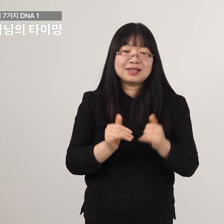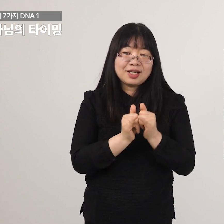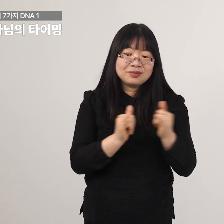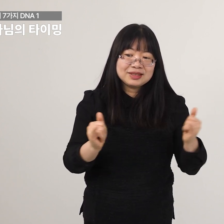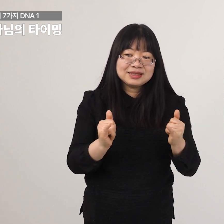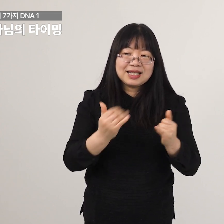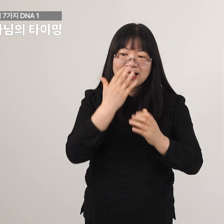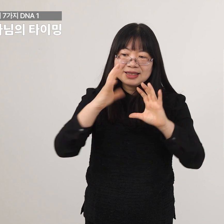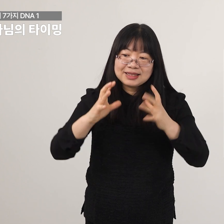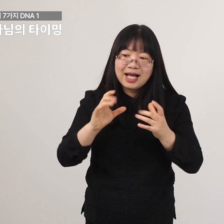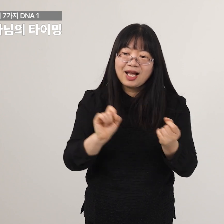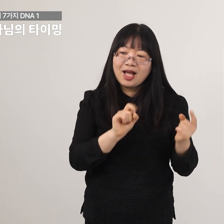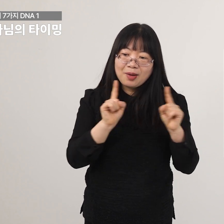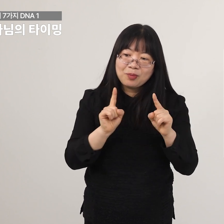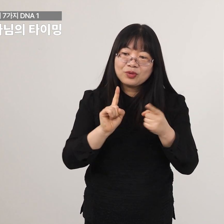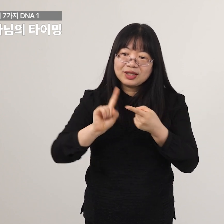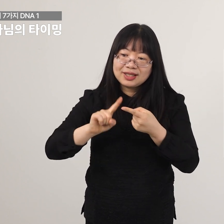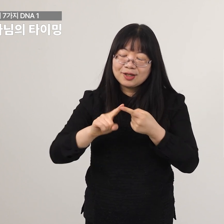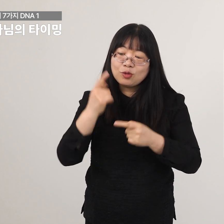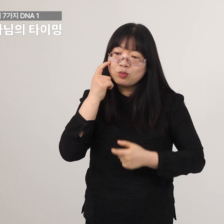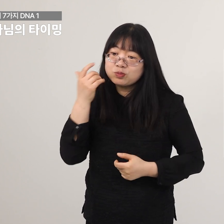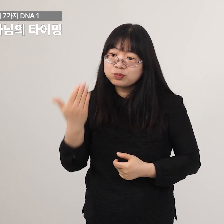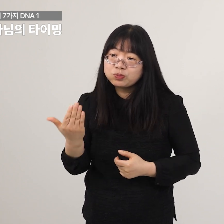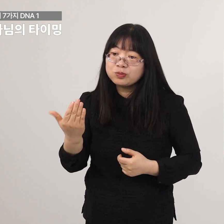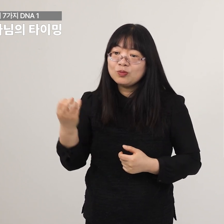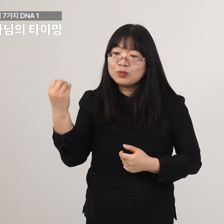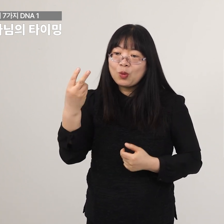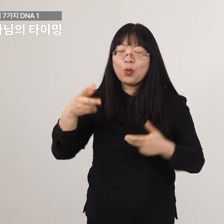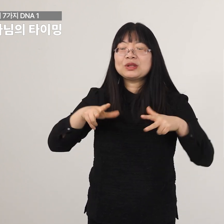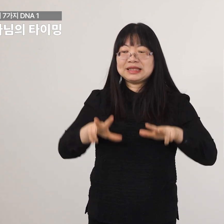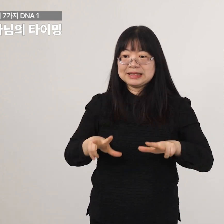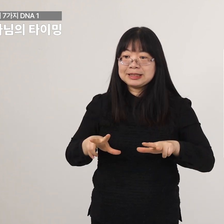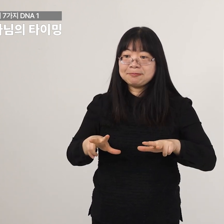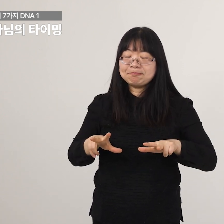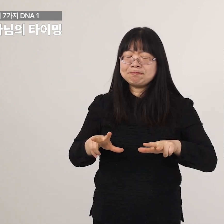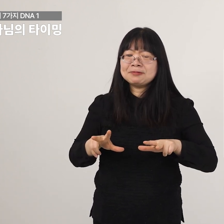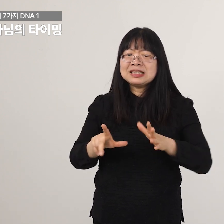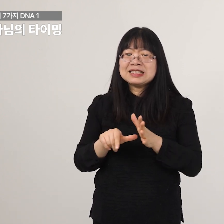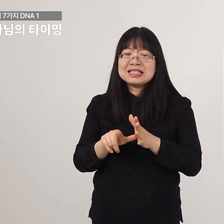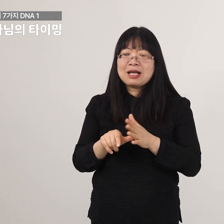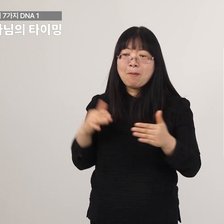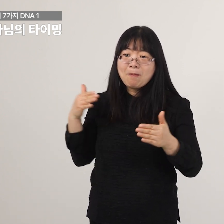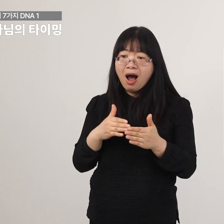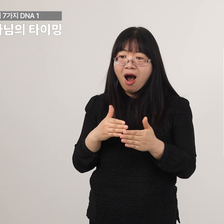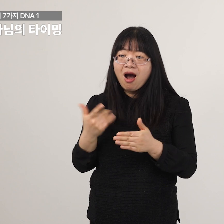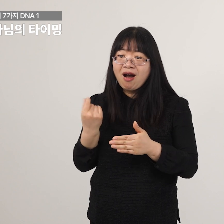이스라엘 나라로 물었어요. 그리고 지금입니까? 지금 다 된 것 같은데요?